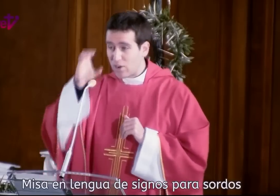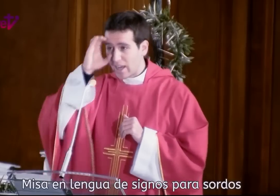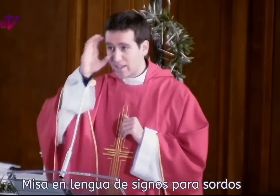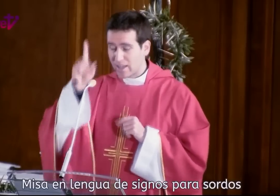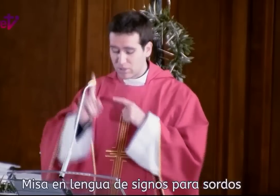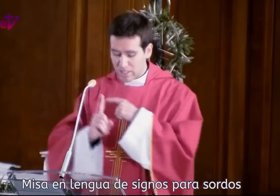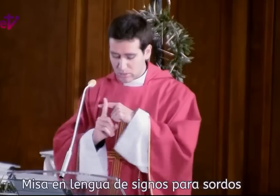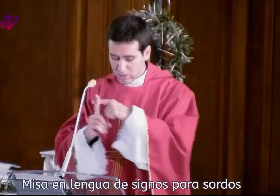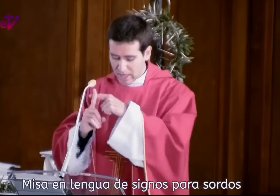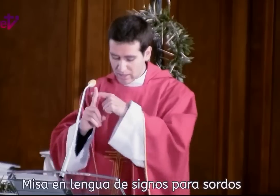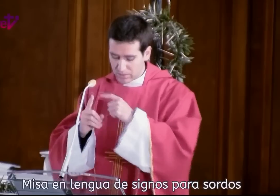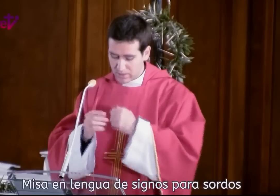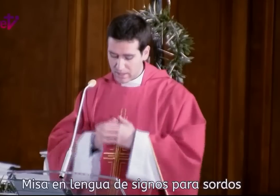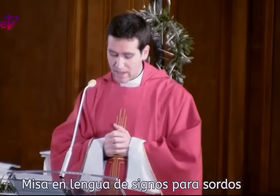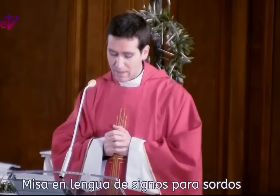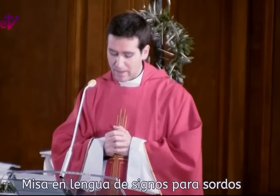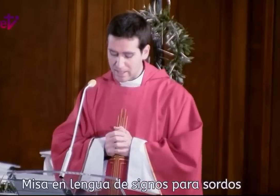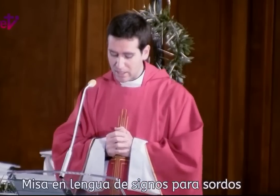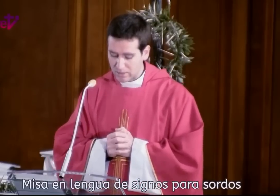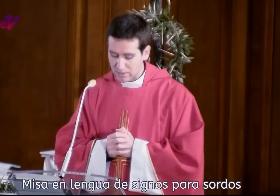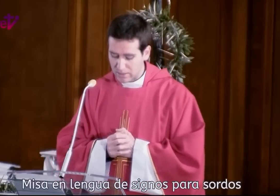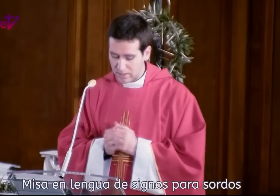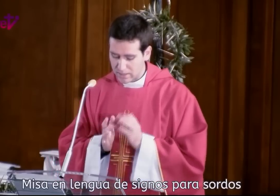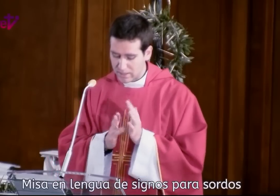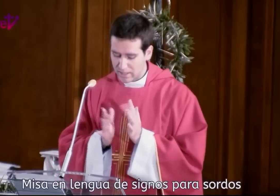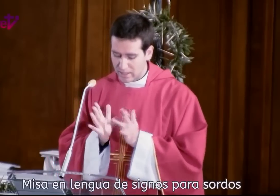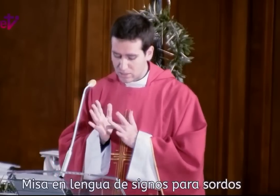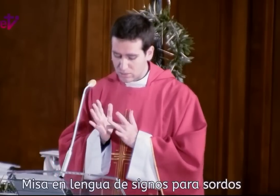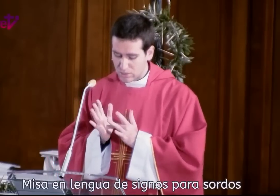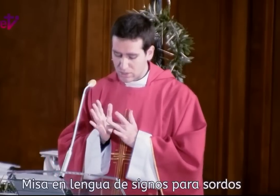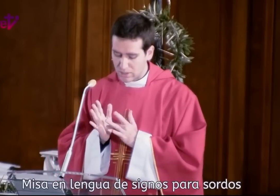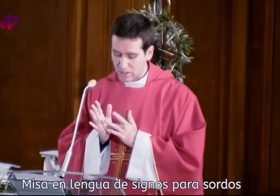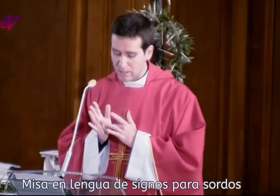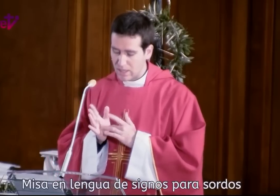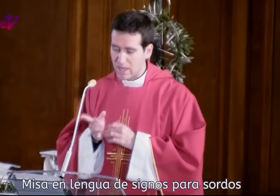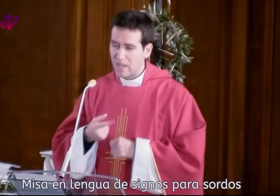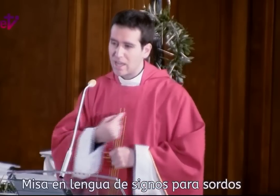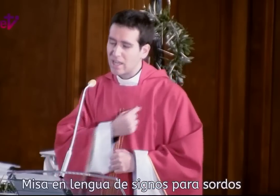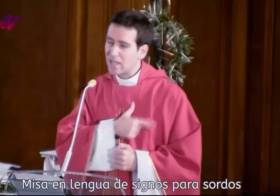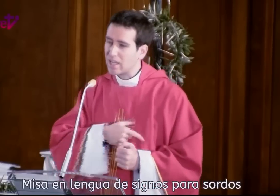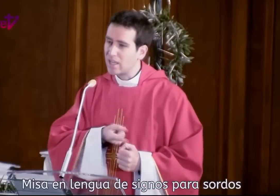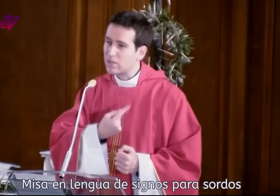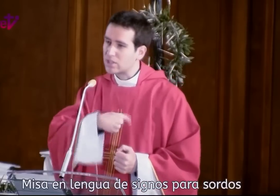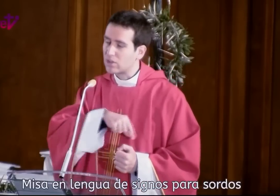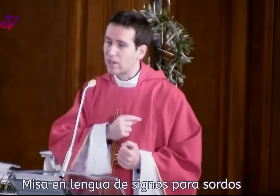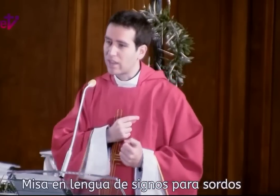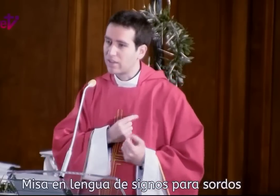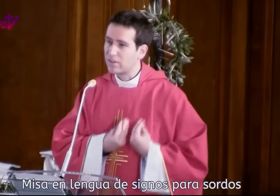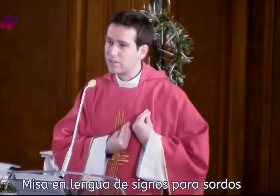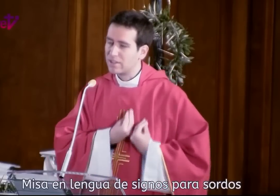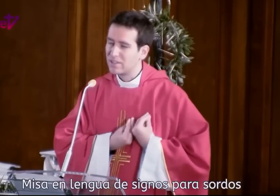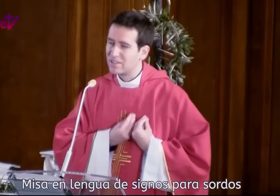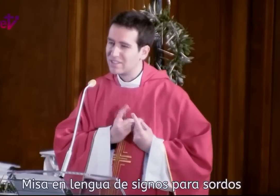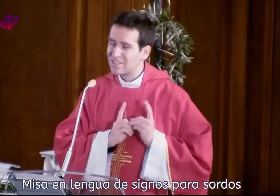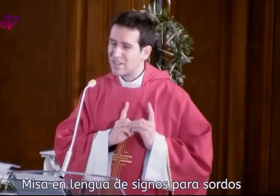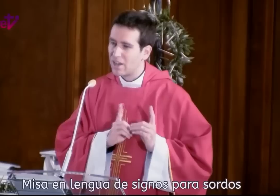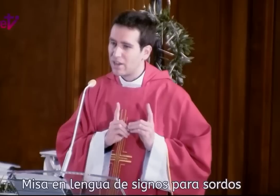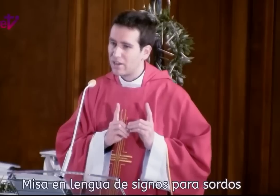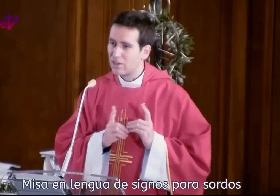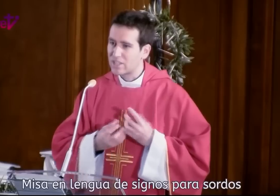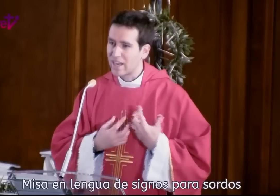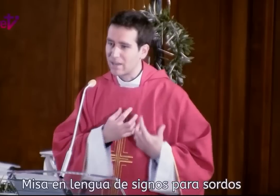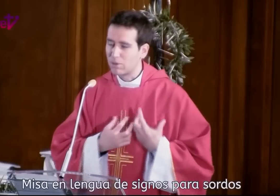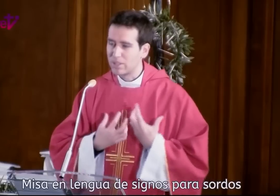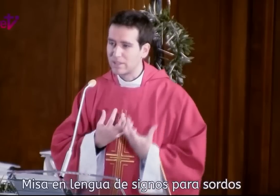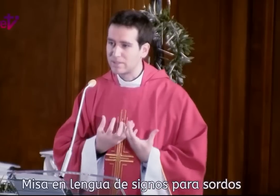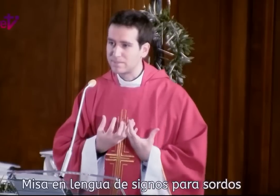Si ahora que hemos escuchado la pasión de Jesús y nuestro corazón